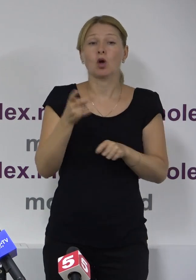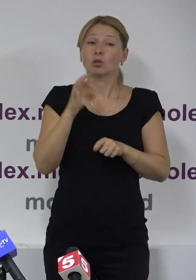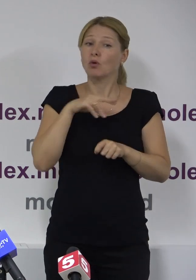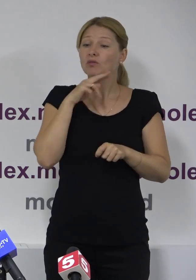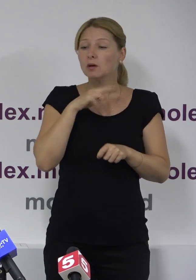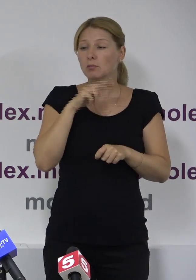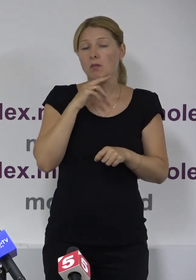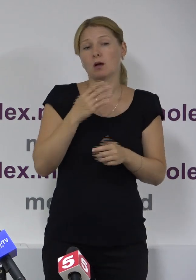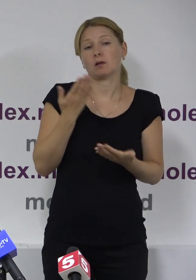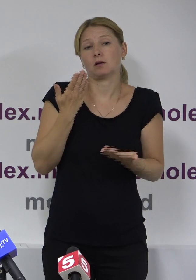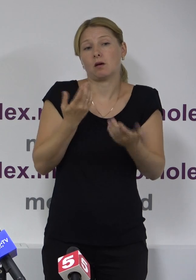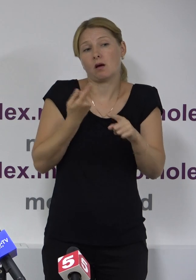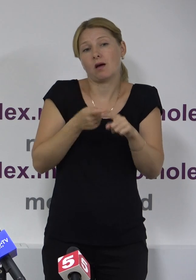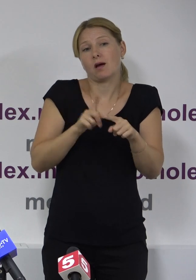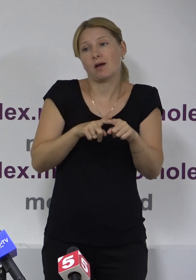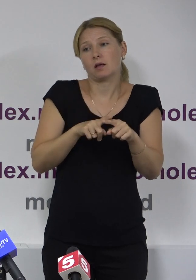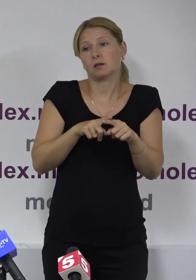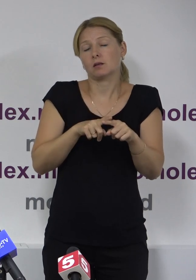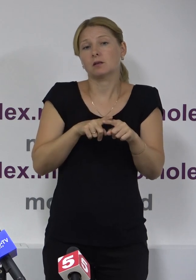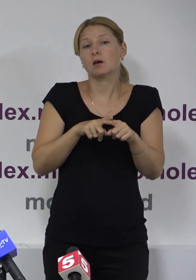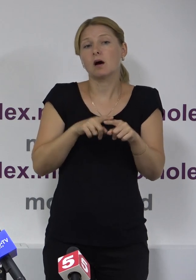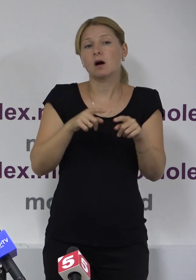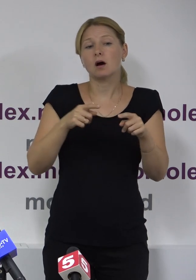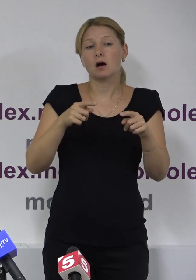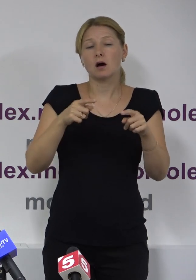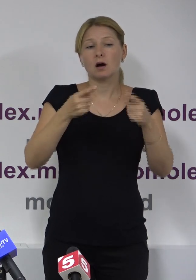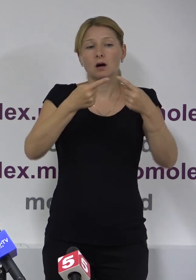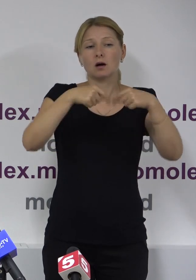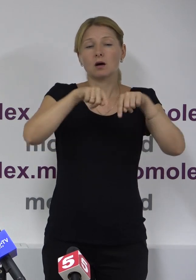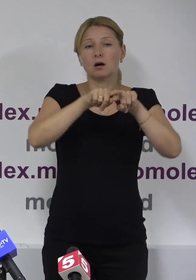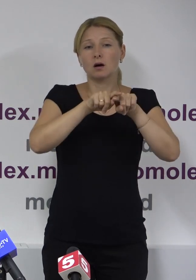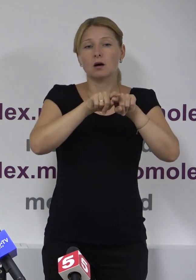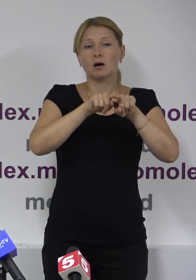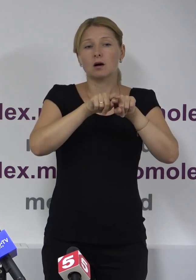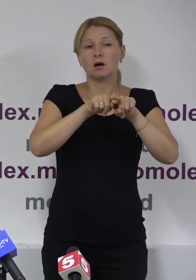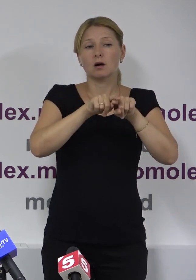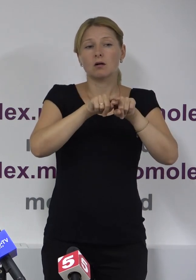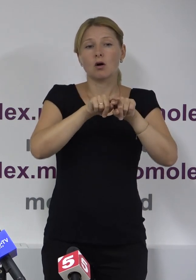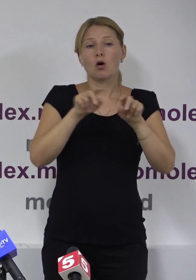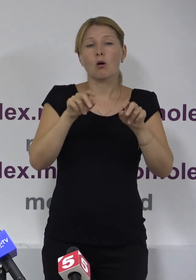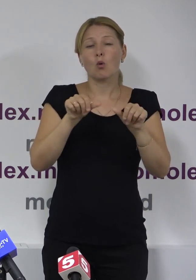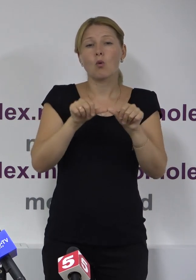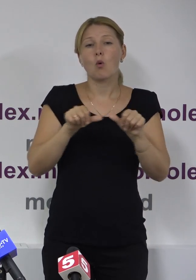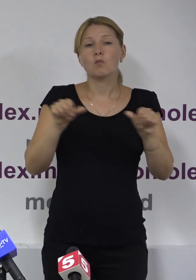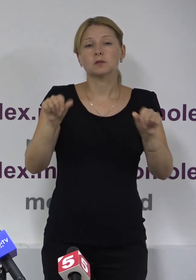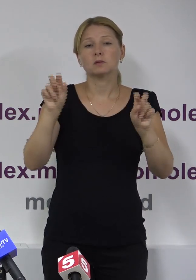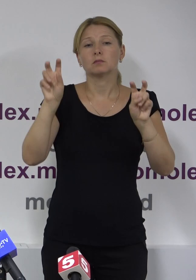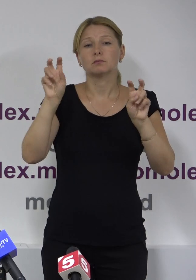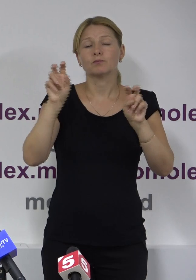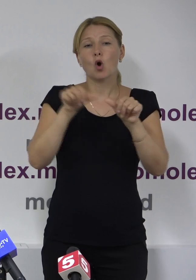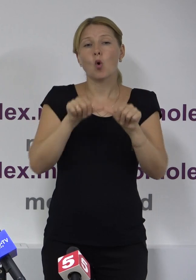atenție că acolo este vorba inclusiv despre secții de votare, cum le califică Comisia Electorală Centrală, cu